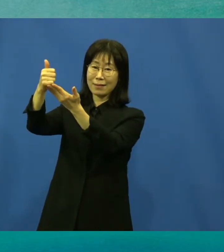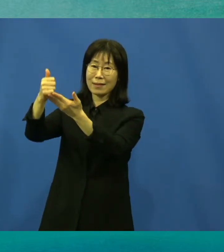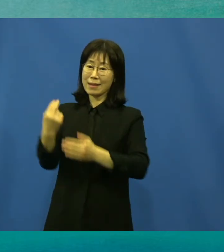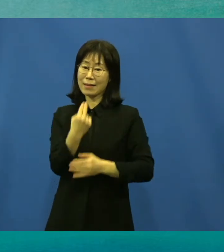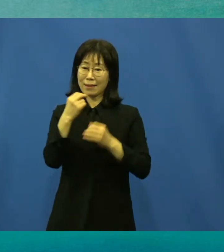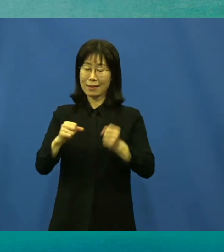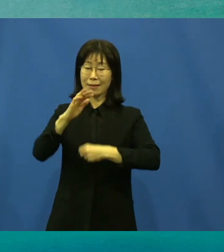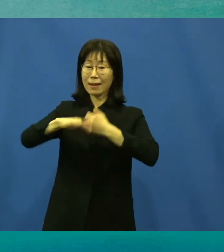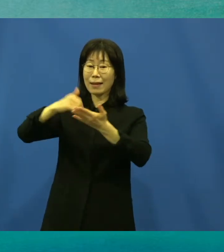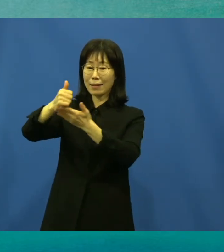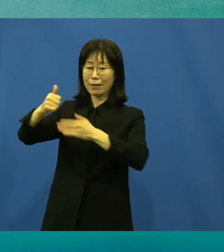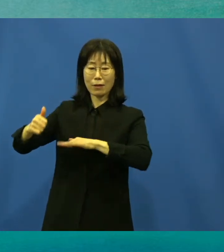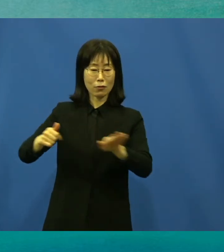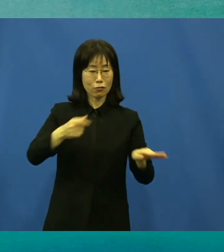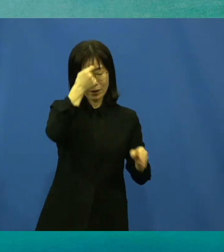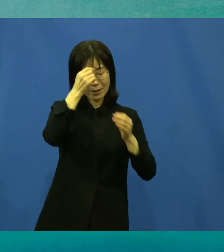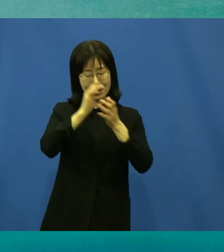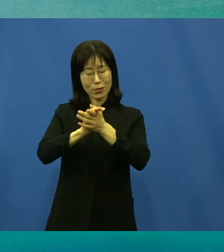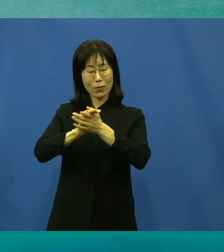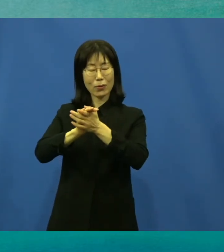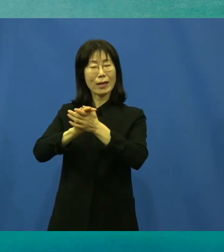살아계신 하나님, 우리의 기도를 들으십니다.